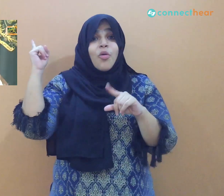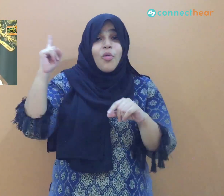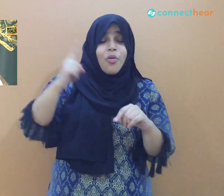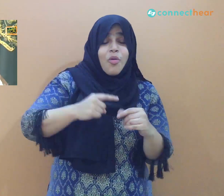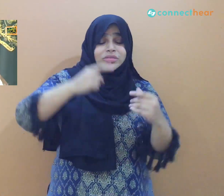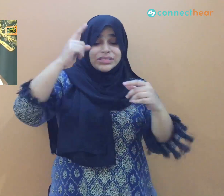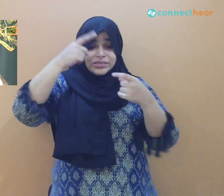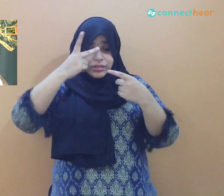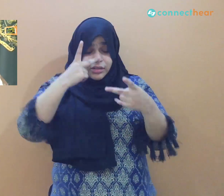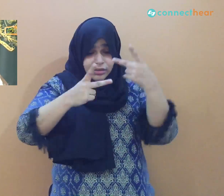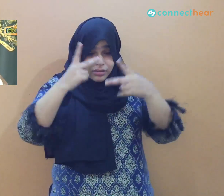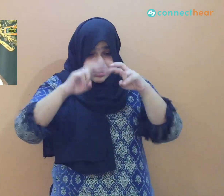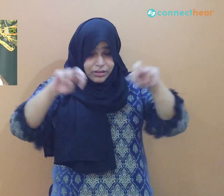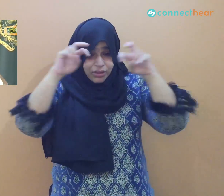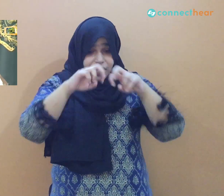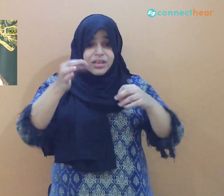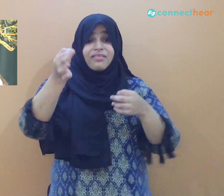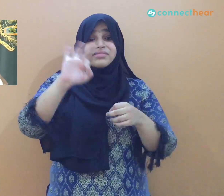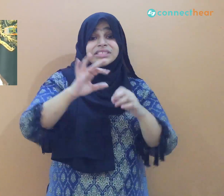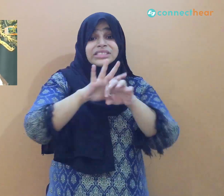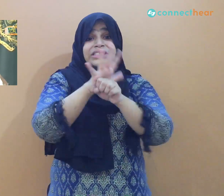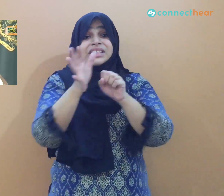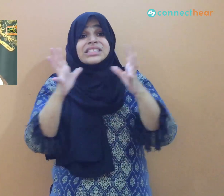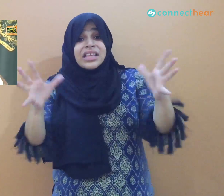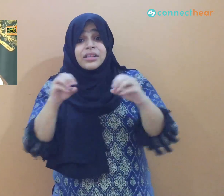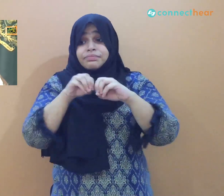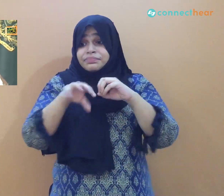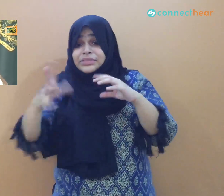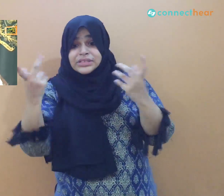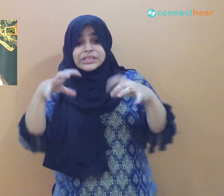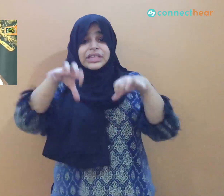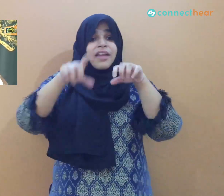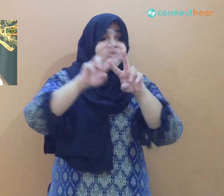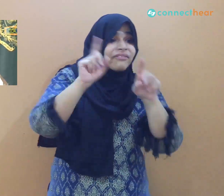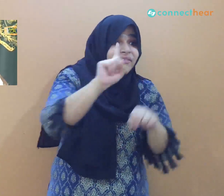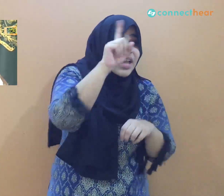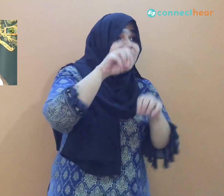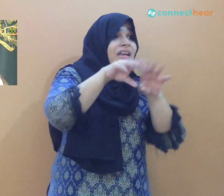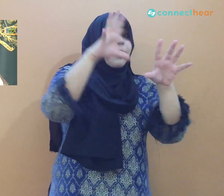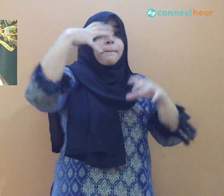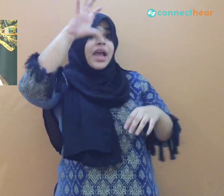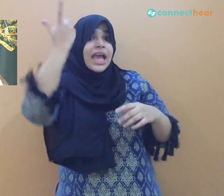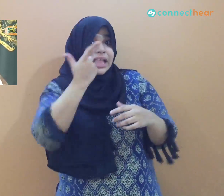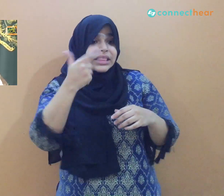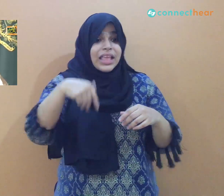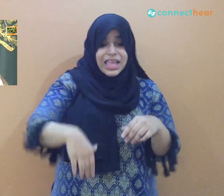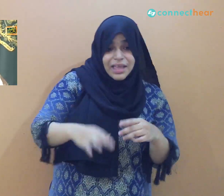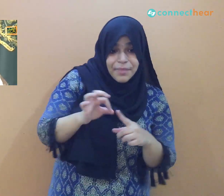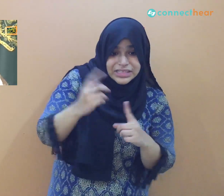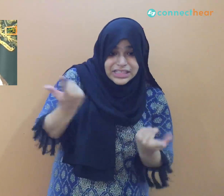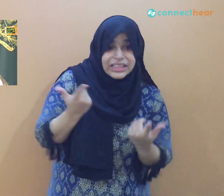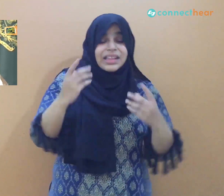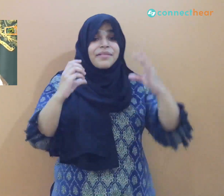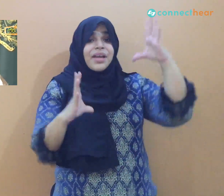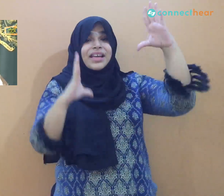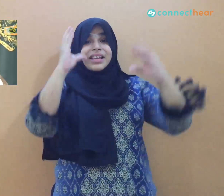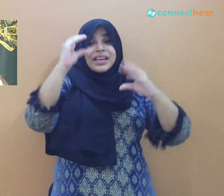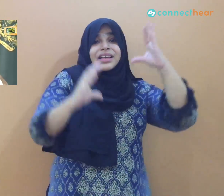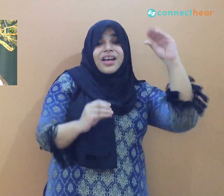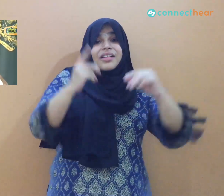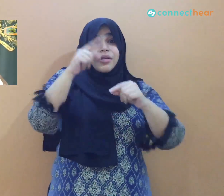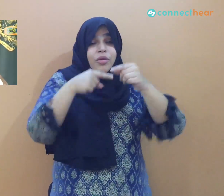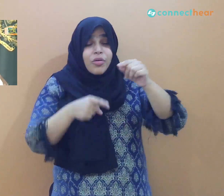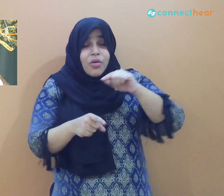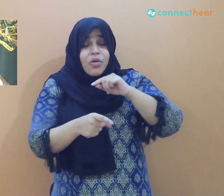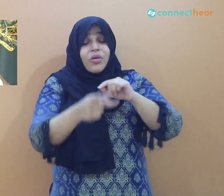انالیسس کرتے ہیں کہ ملک میں کرونا کی کدھر جا رہی ہے، کدھر بڑھ رہی ہے، کس طرح بڑھ رہی ہے، باہر سے کتنی ہے، ہوم گرون پاکستان میں وائرس